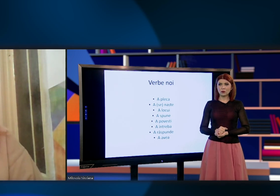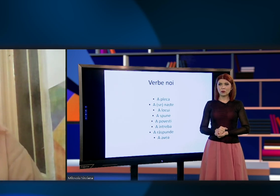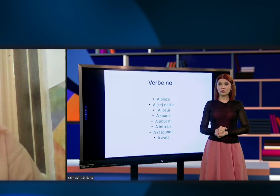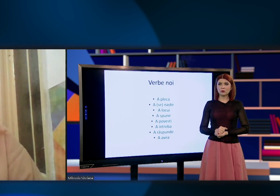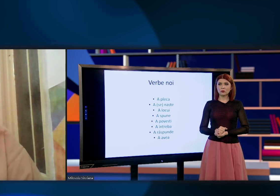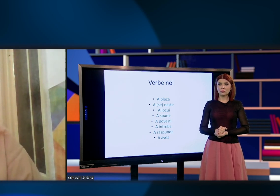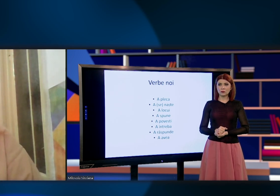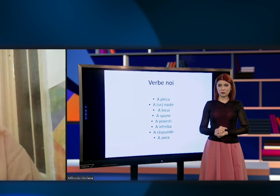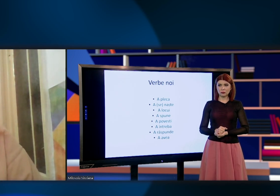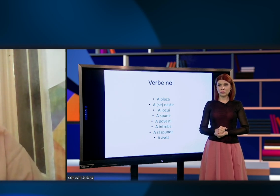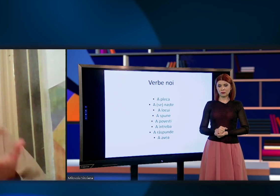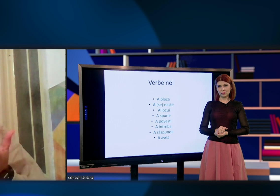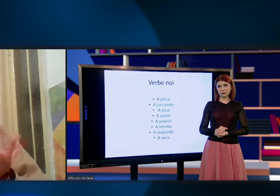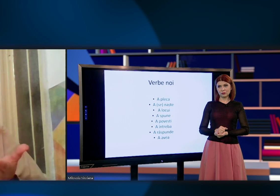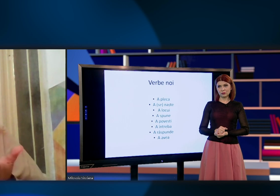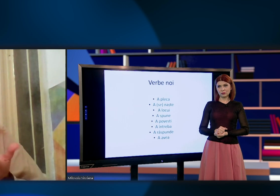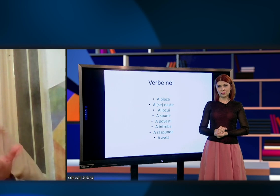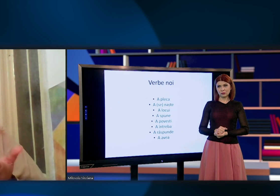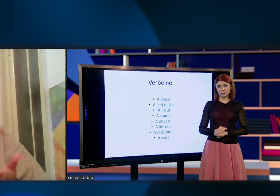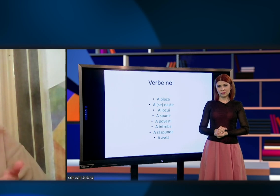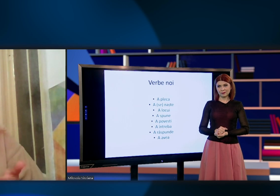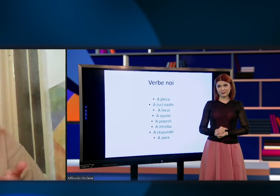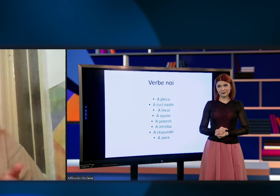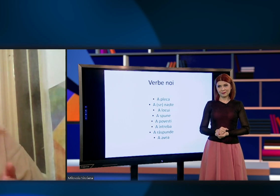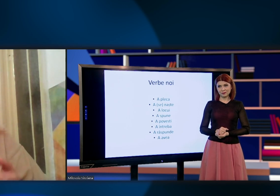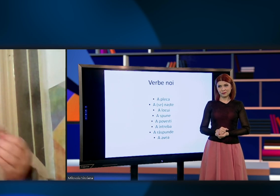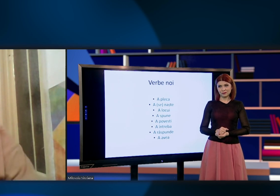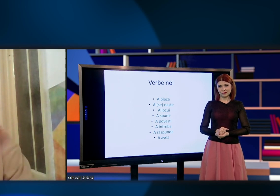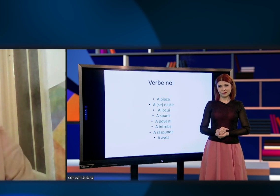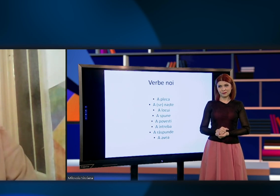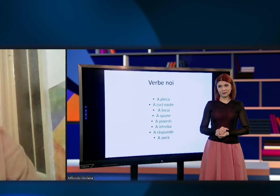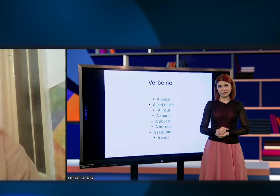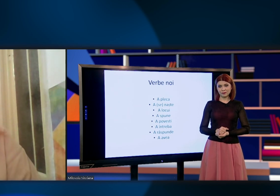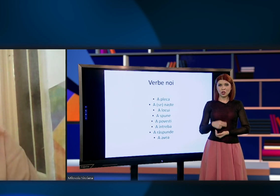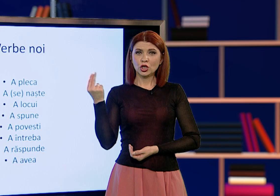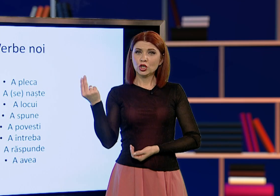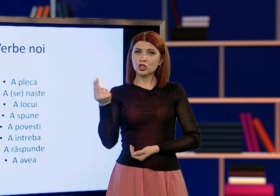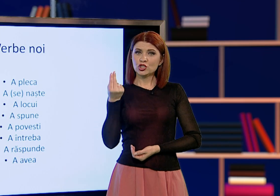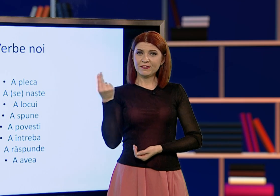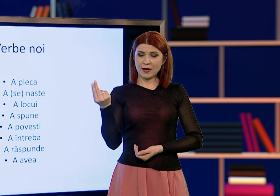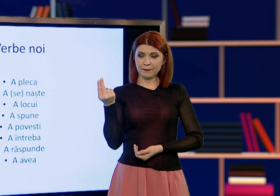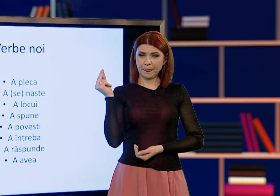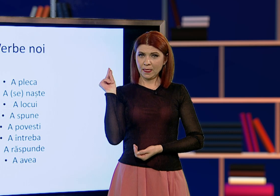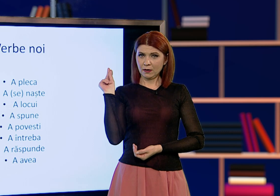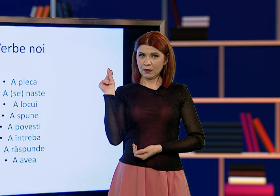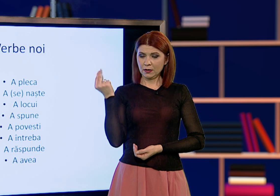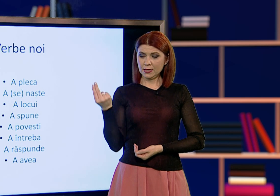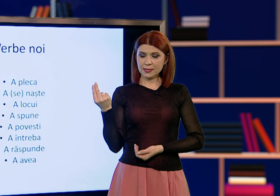eu povestesc ceva nou ceva este